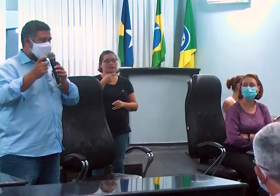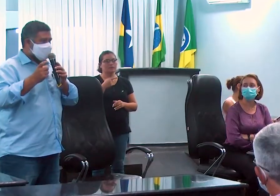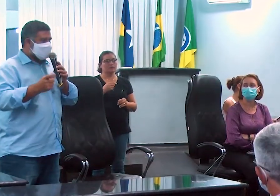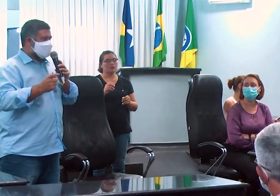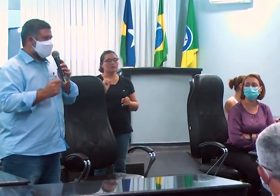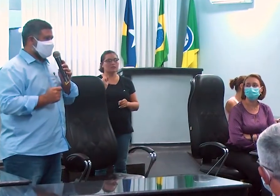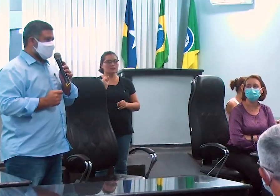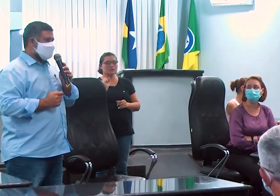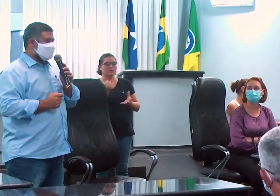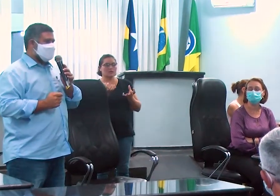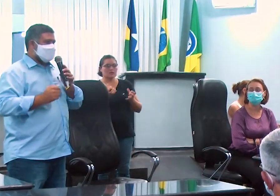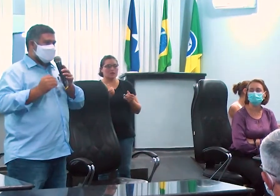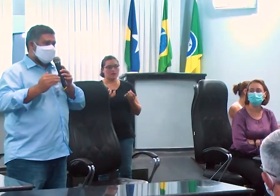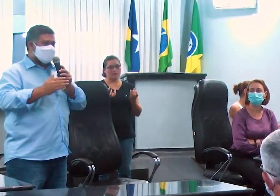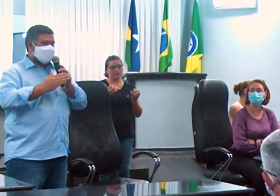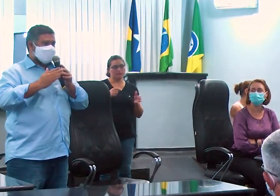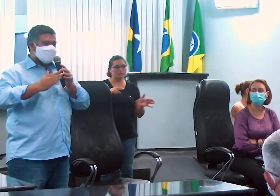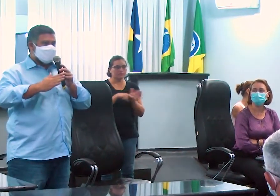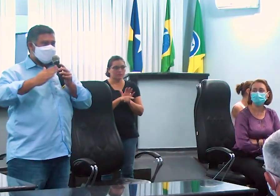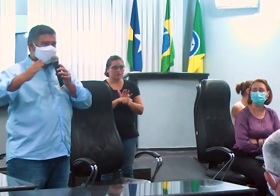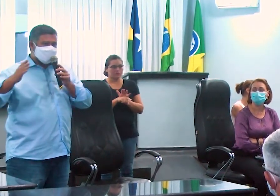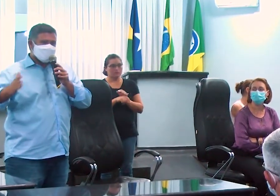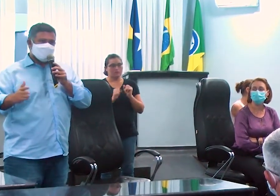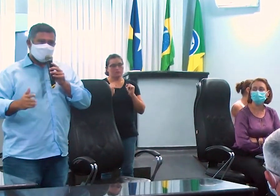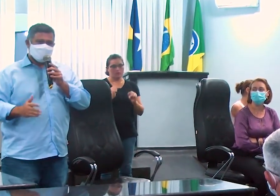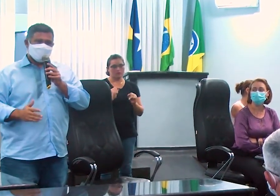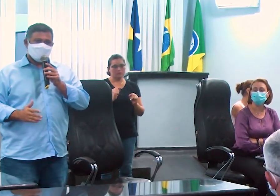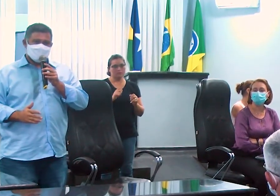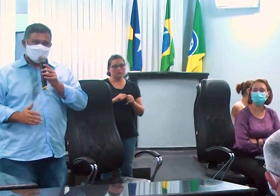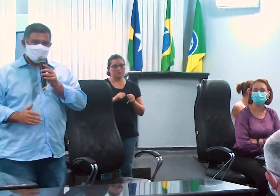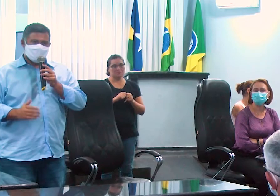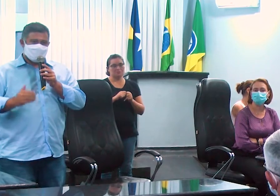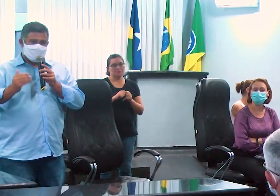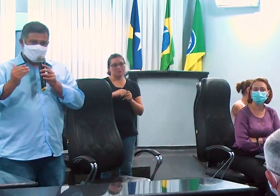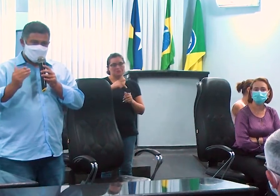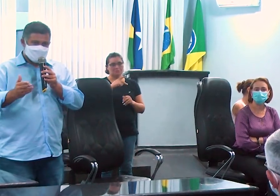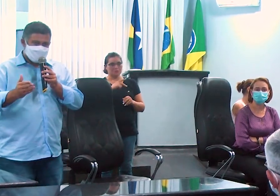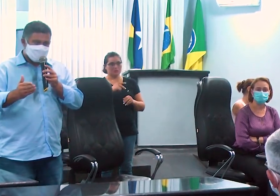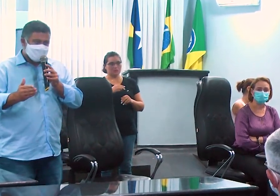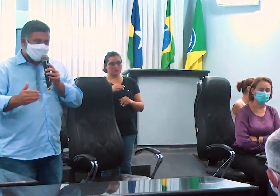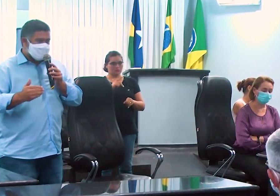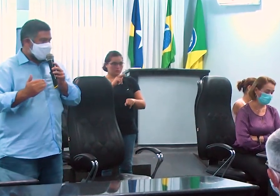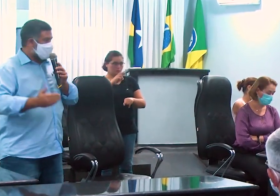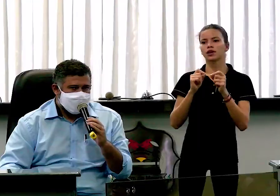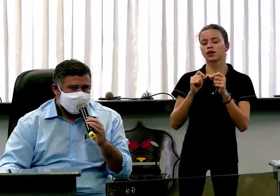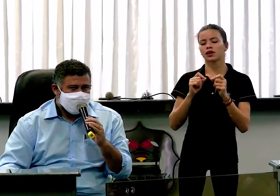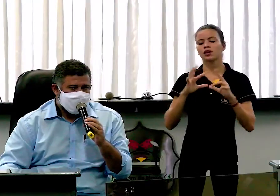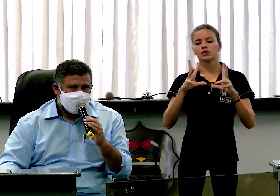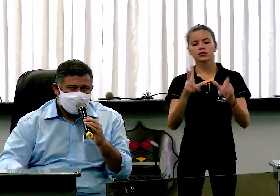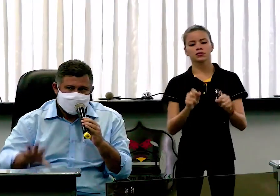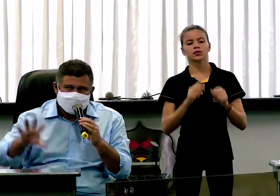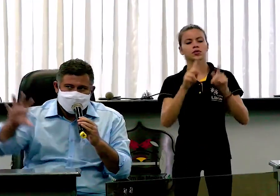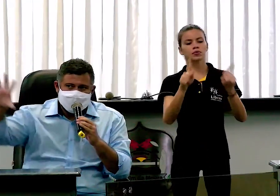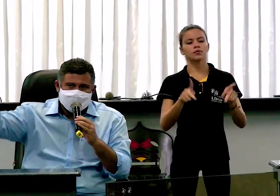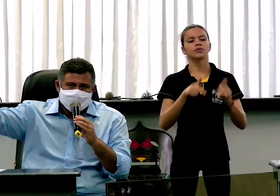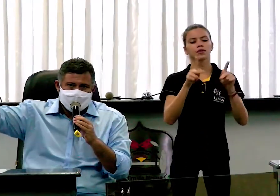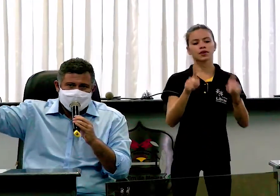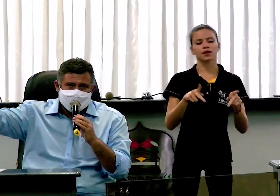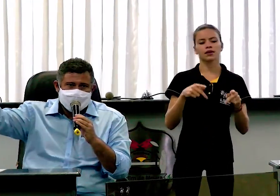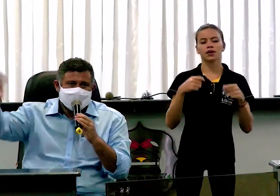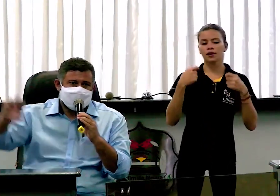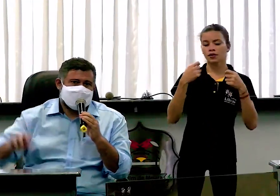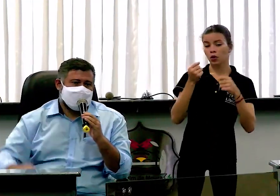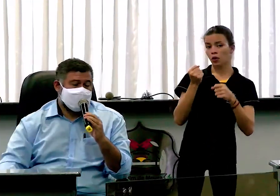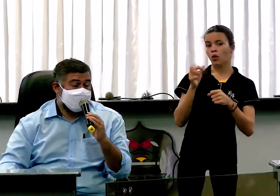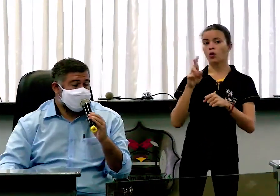miguel uma cidade vizinha na qual o decreto municipal é bem mais rigoroso lock down vai para o hospital